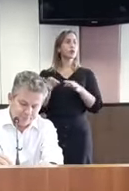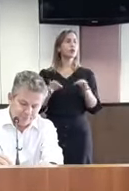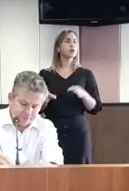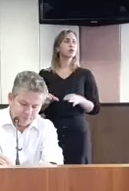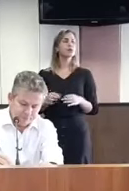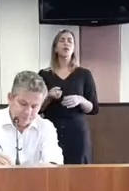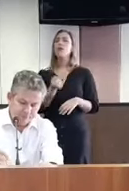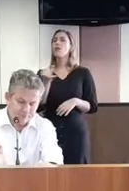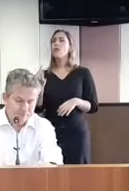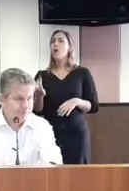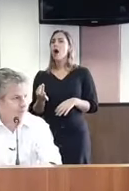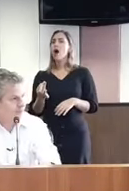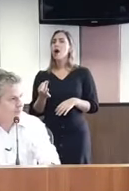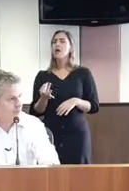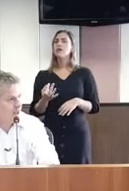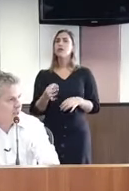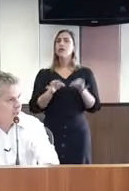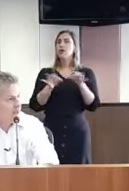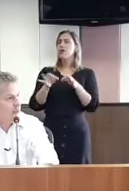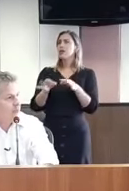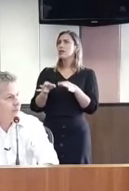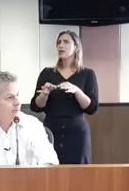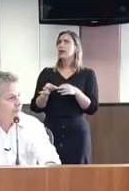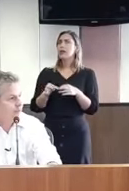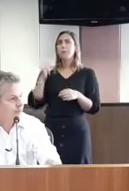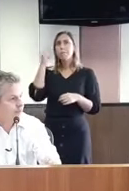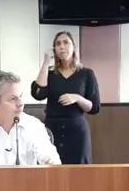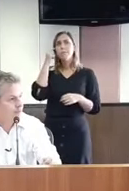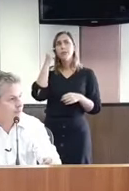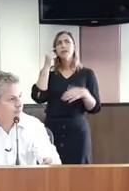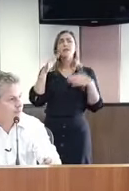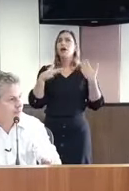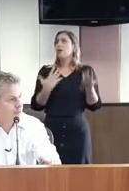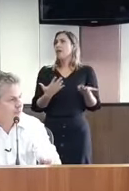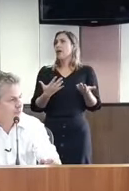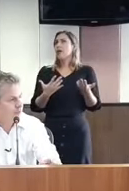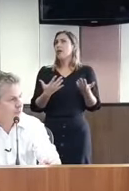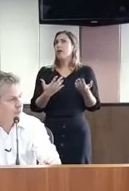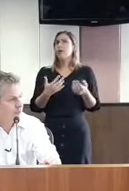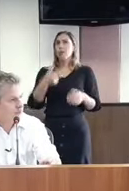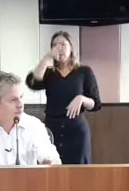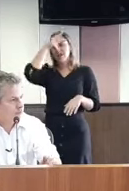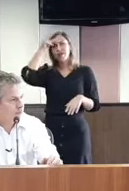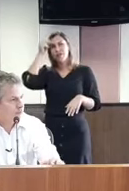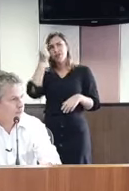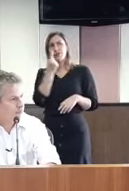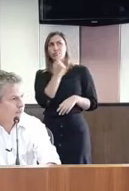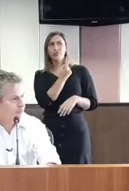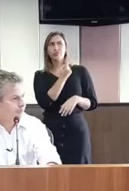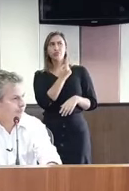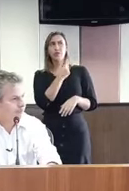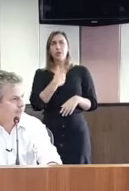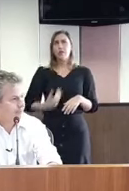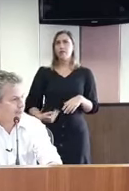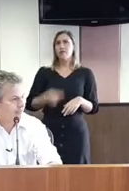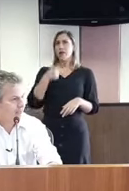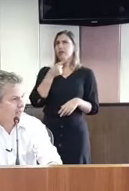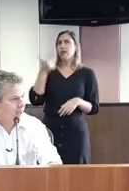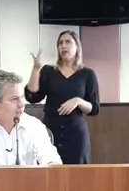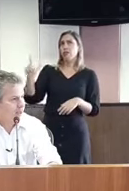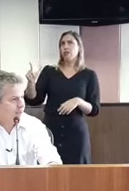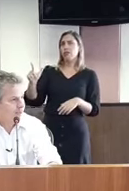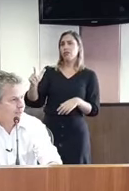Quais recomendações, perdão, da prefeitura de sua cidade, do governo do estado ou do governo federal? A unificação entre as recomendações entre